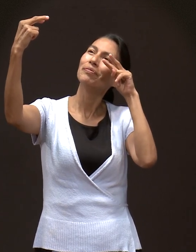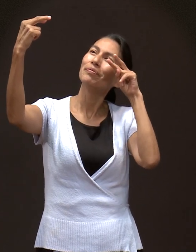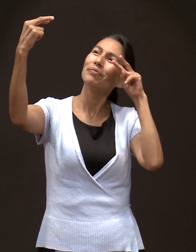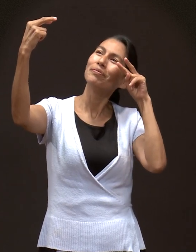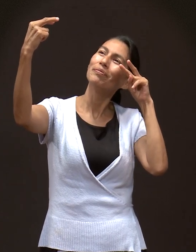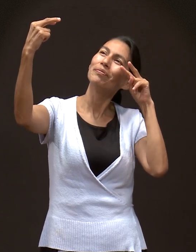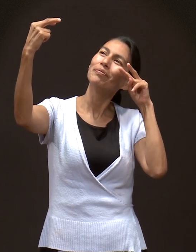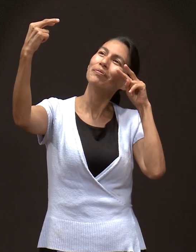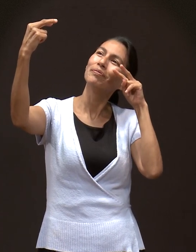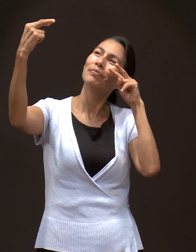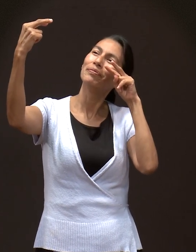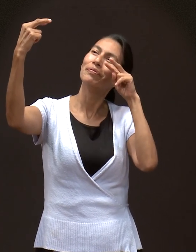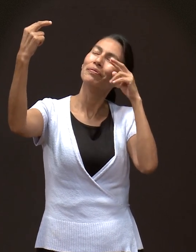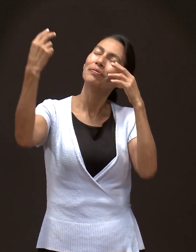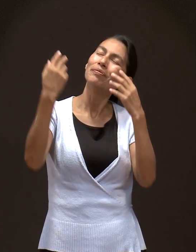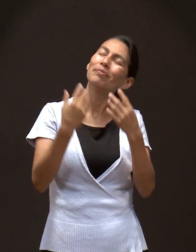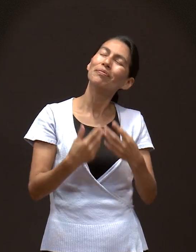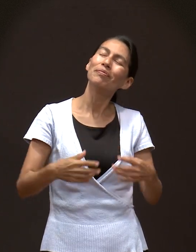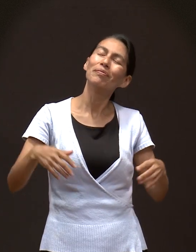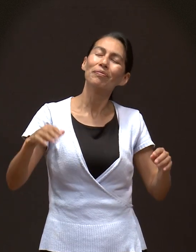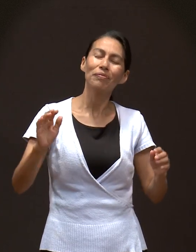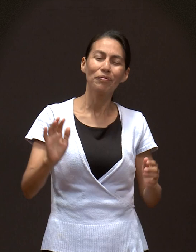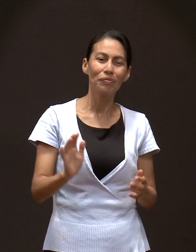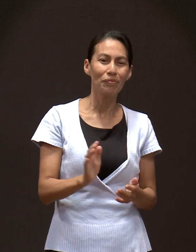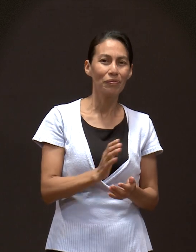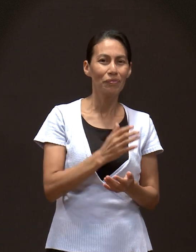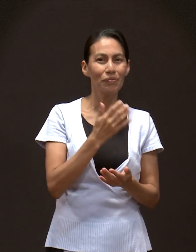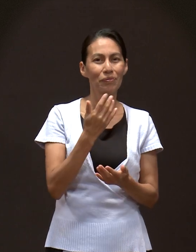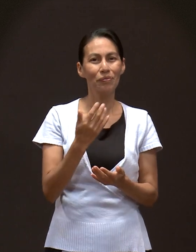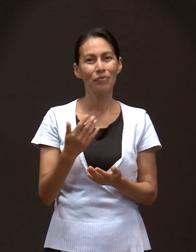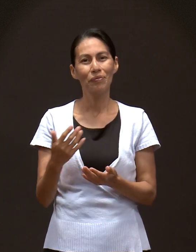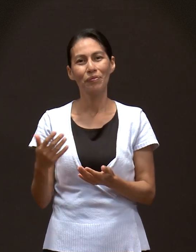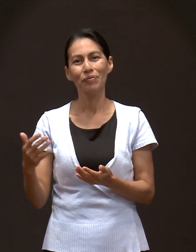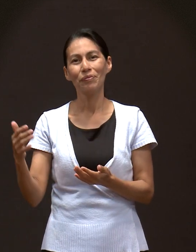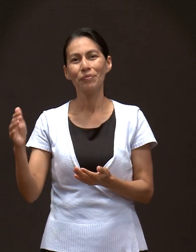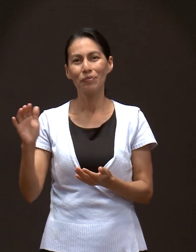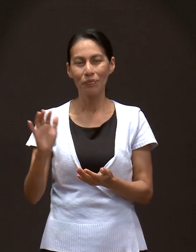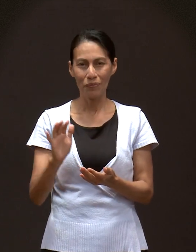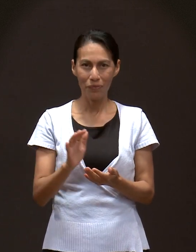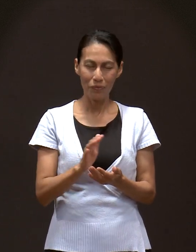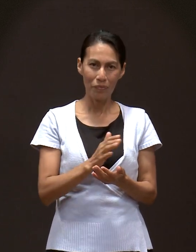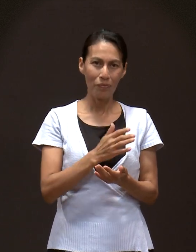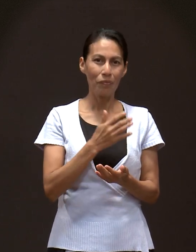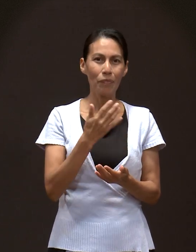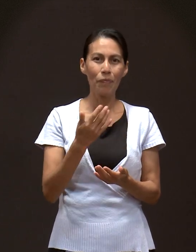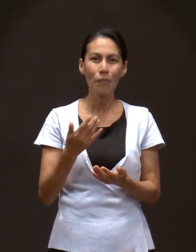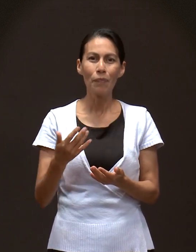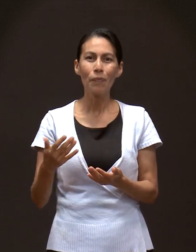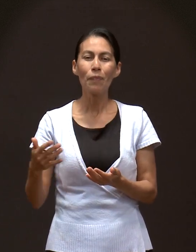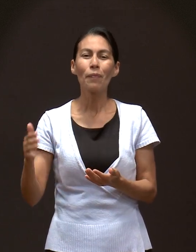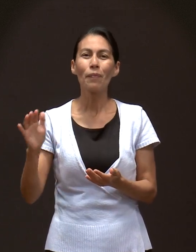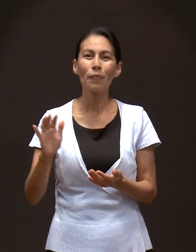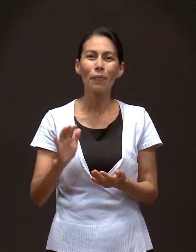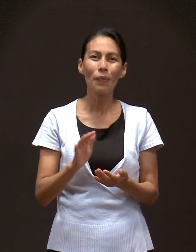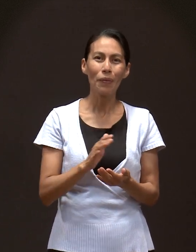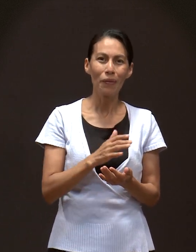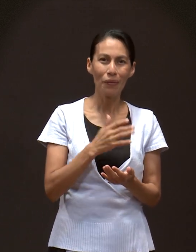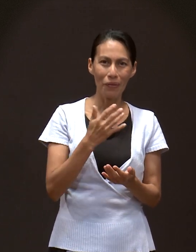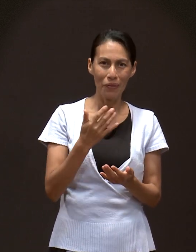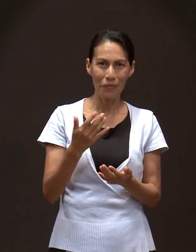la fortaleza de mi vida, de